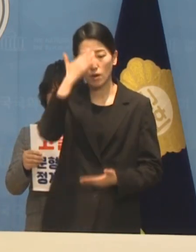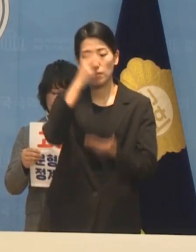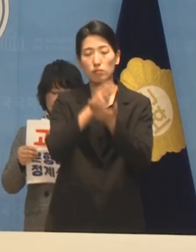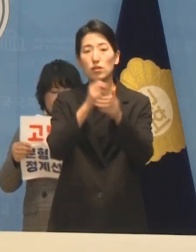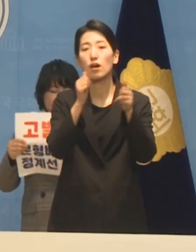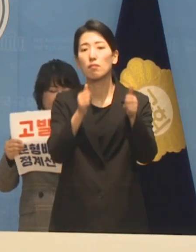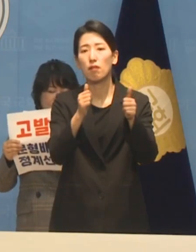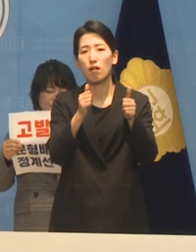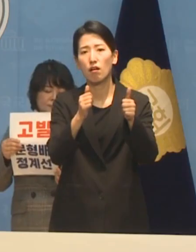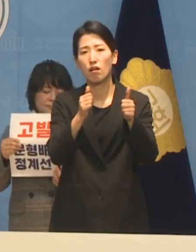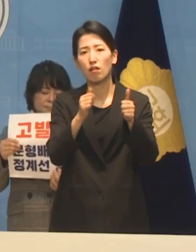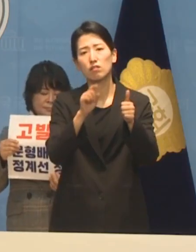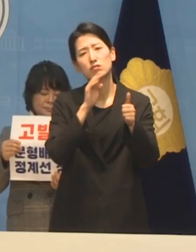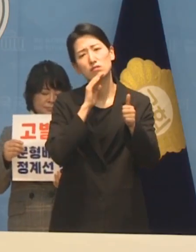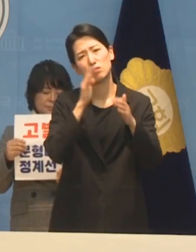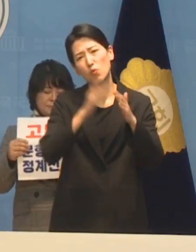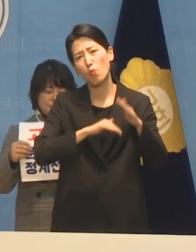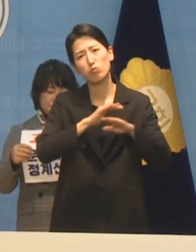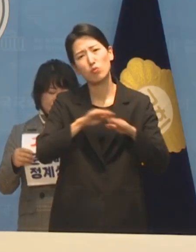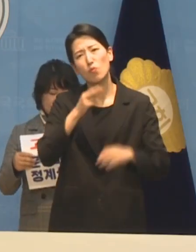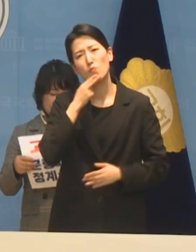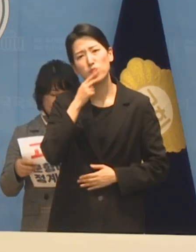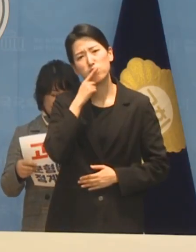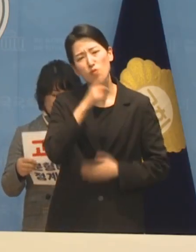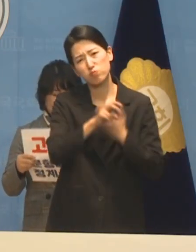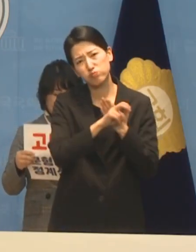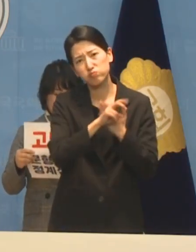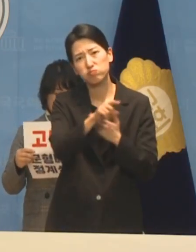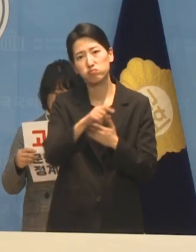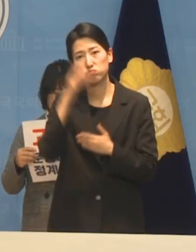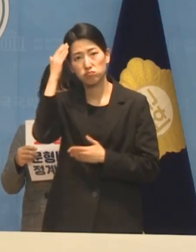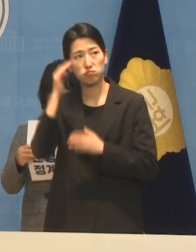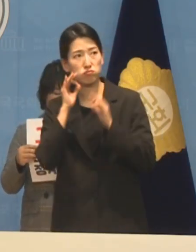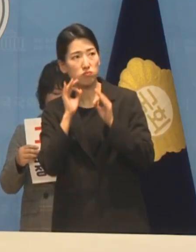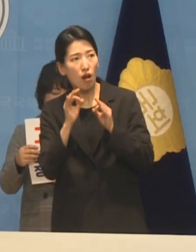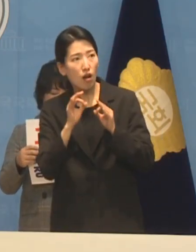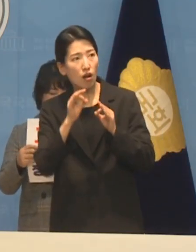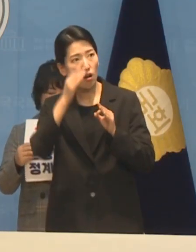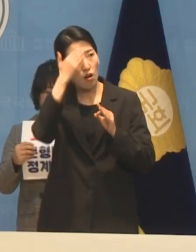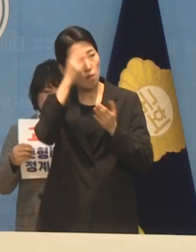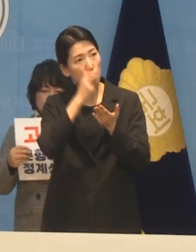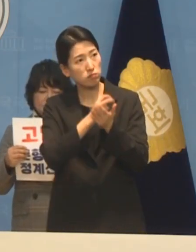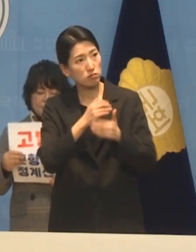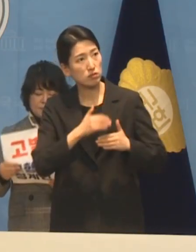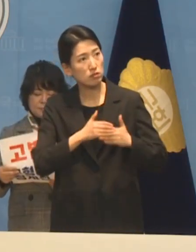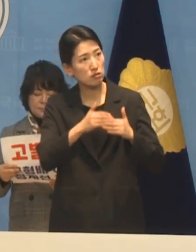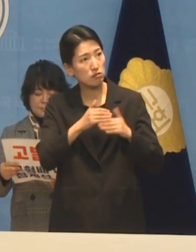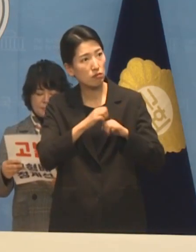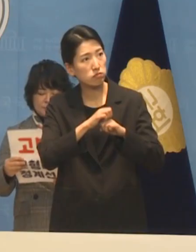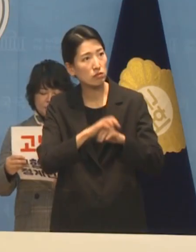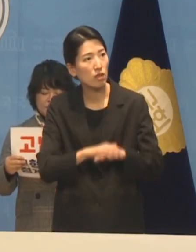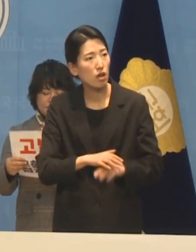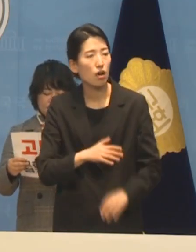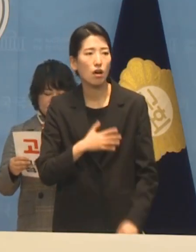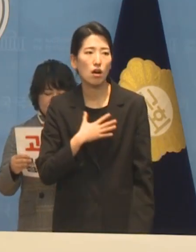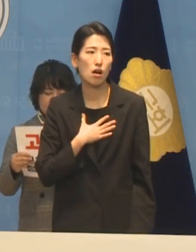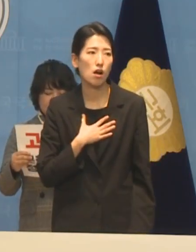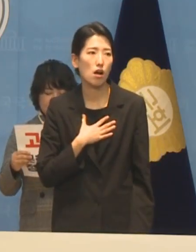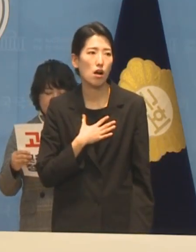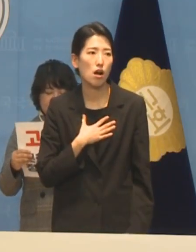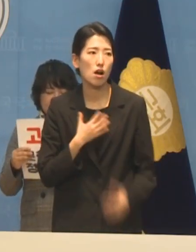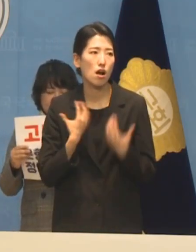헌법재판소의 불공정한 탄핵 심판은 국민들에게 대한민국의 헌정 질서가 이렇게도 무너진 것인가 라는 탄식을